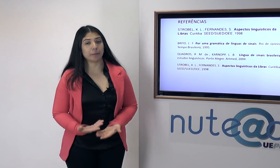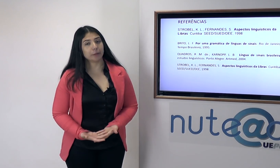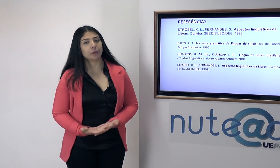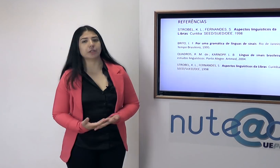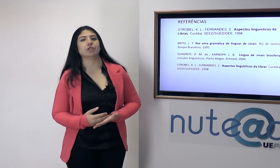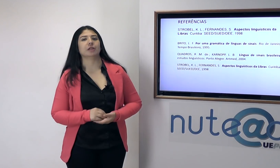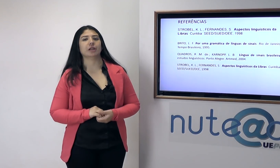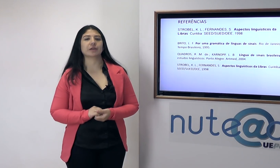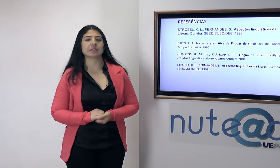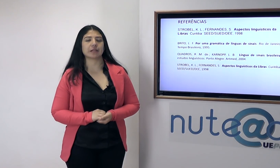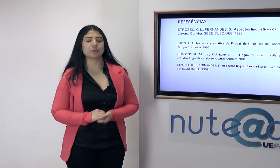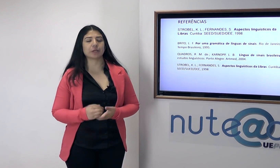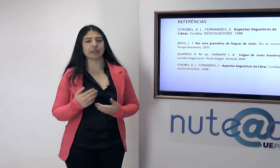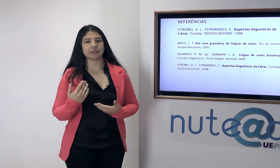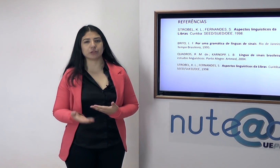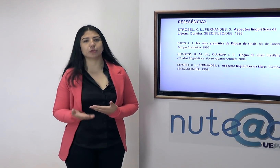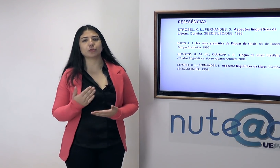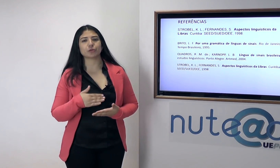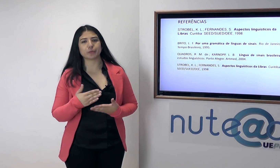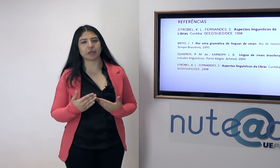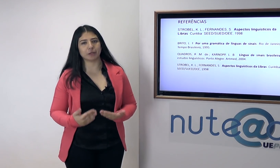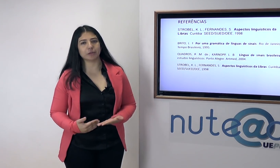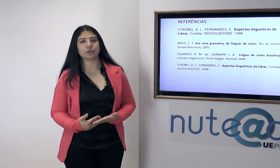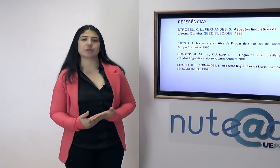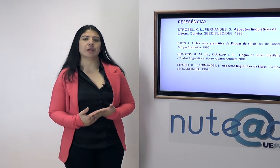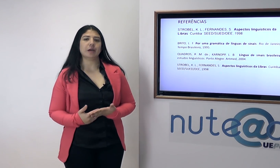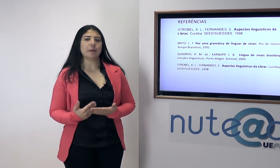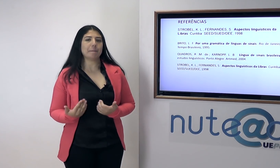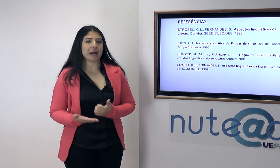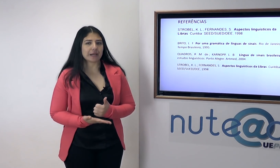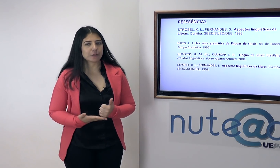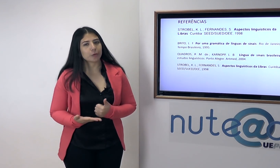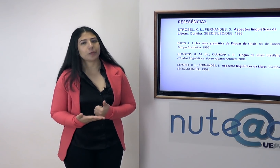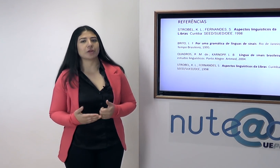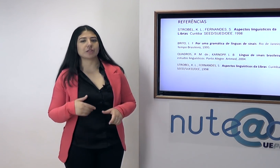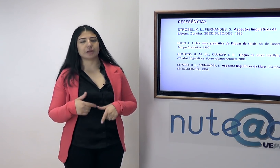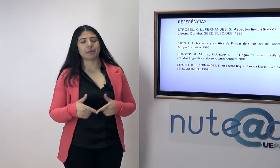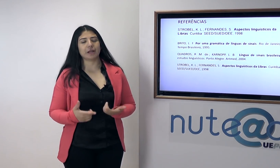bem importante na língua de sinais, porque ela traz todos os parâmetros básicos